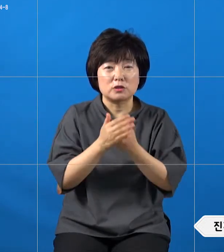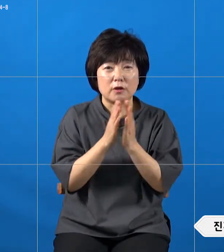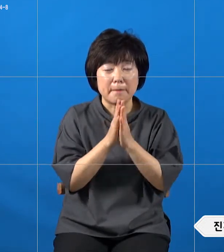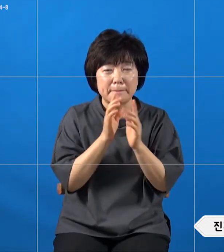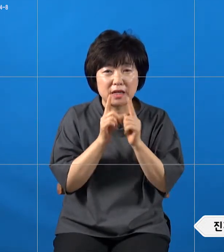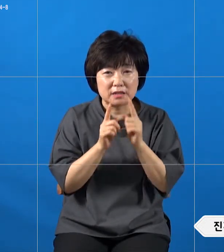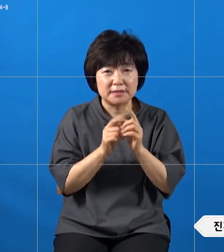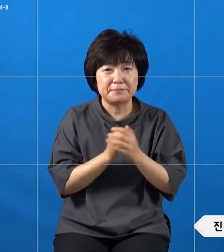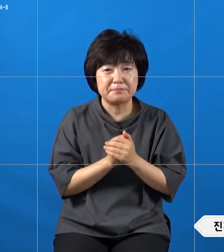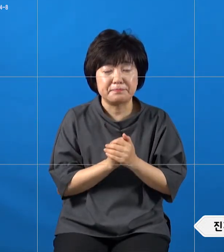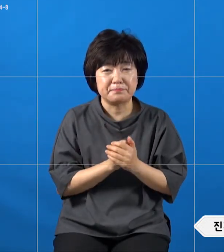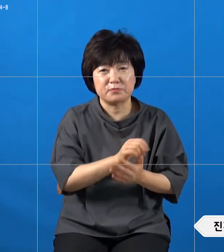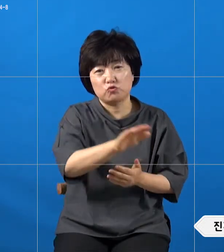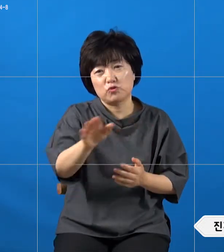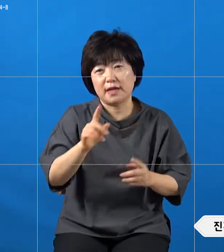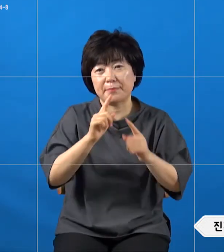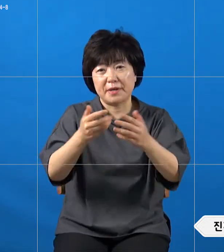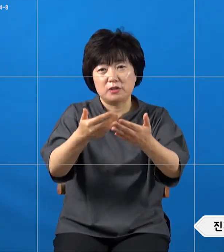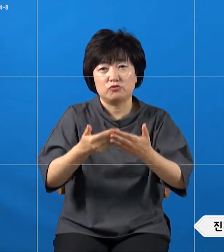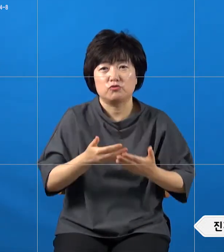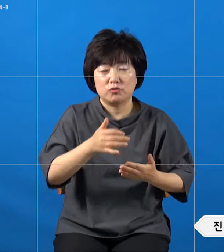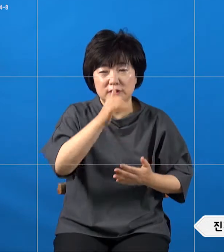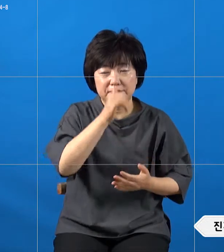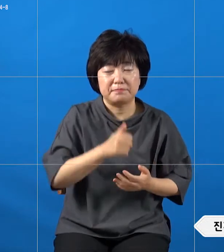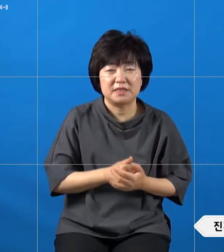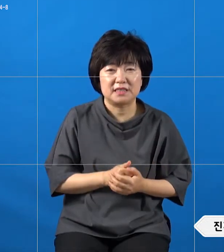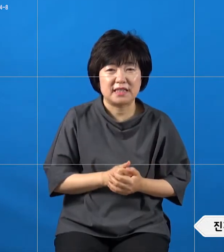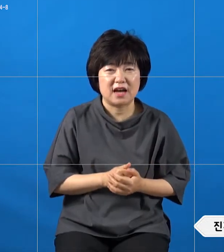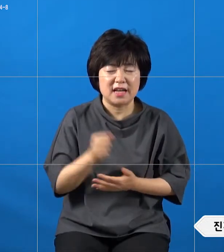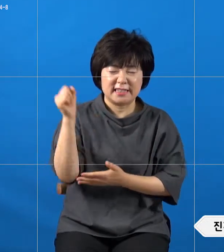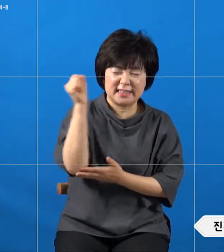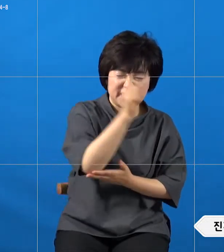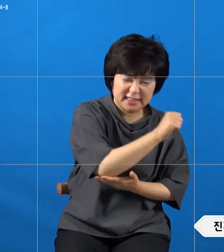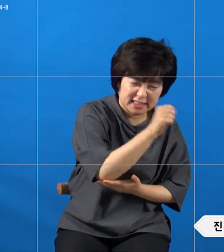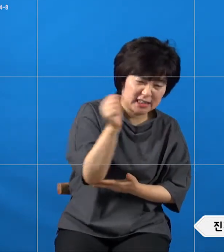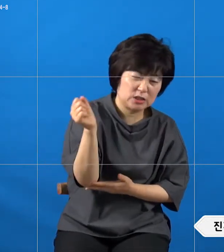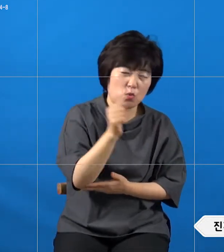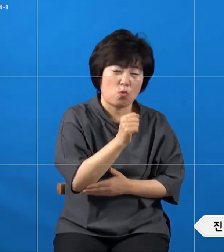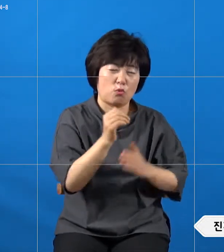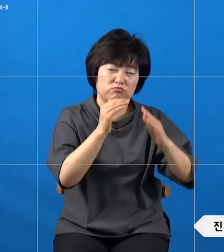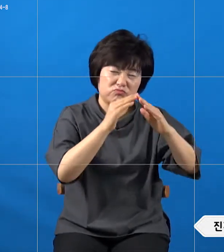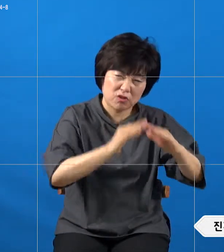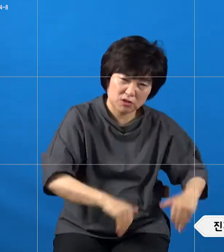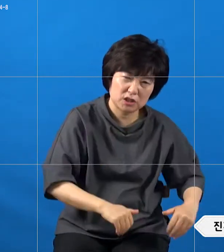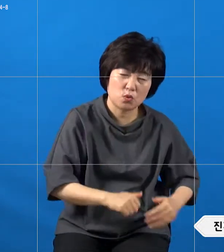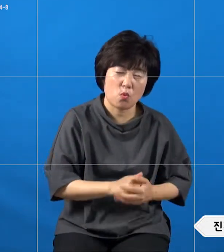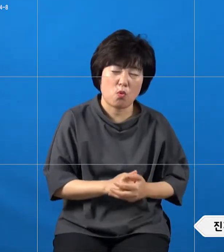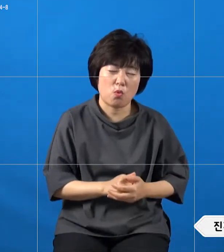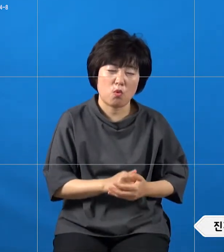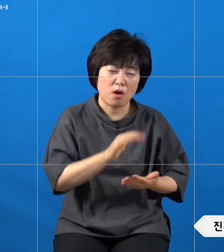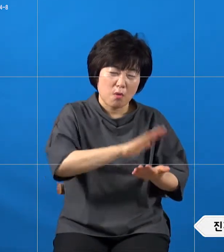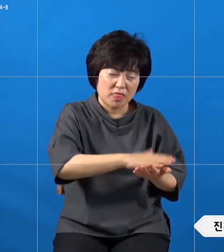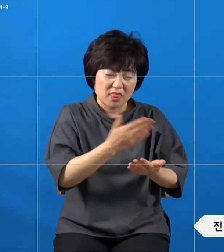오늘 성경은 우리 가운데 말씀하고 있습니다. 흔들리고